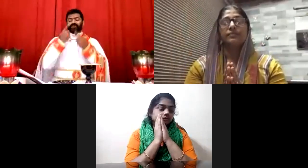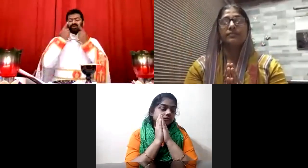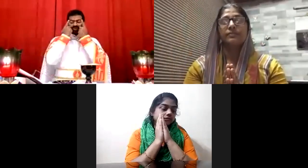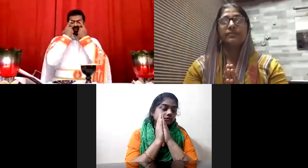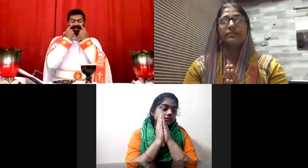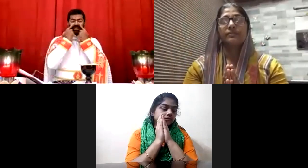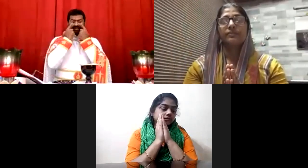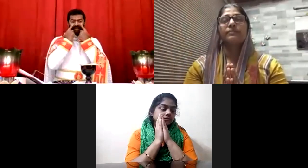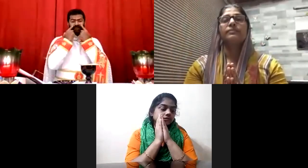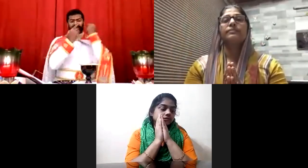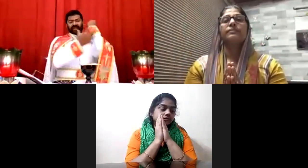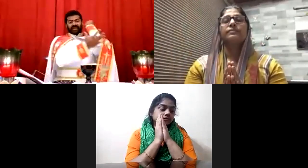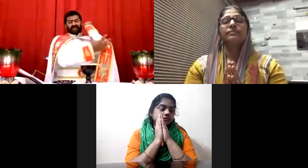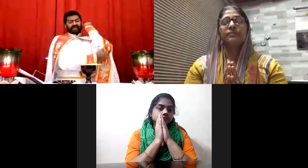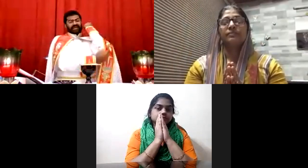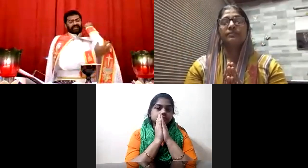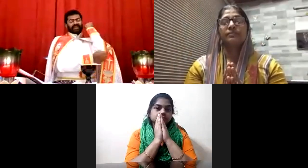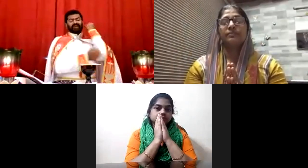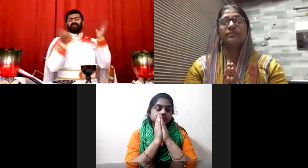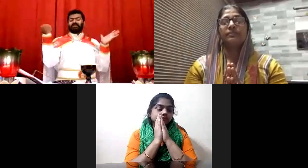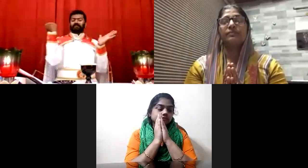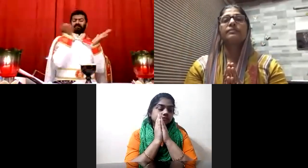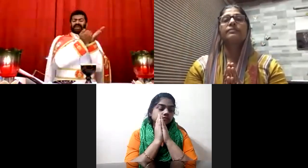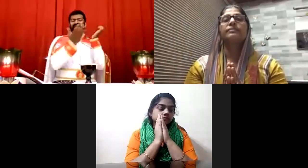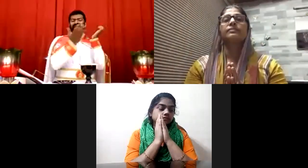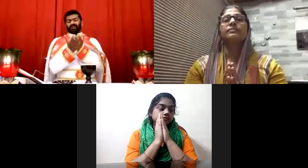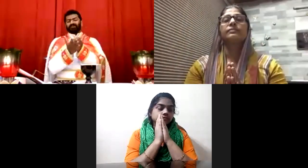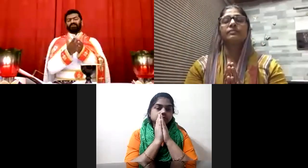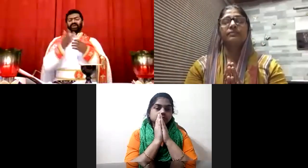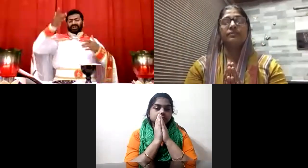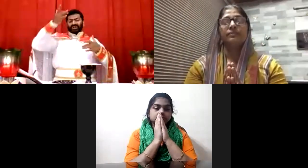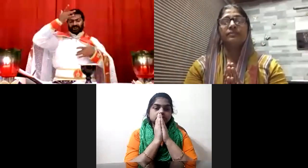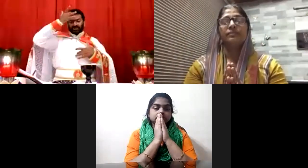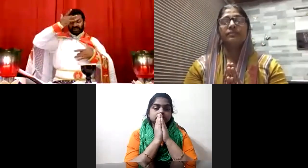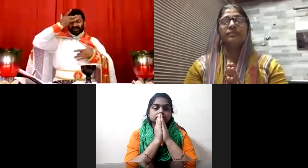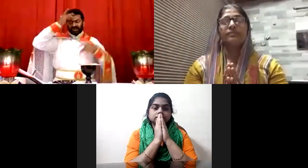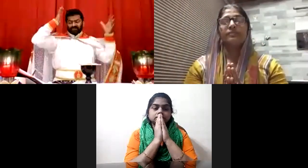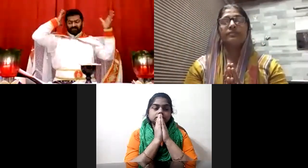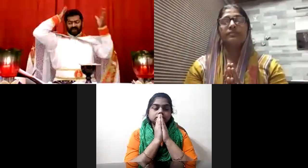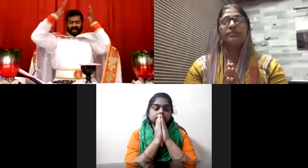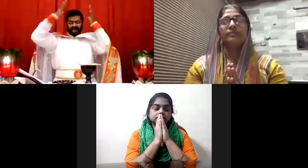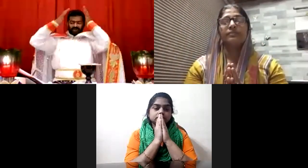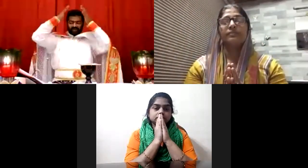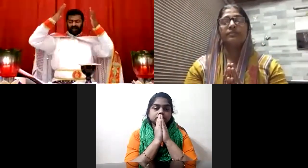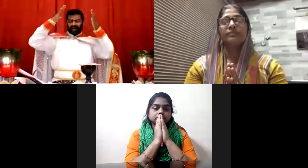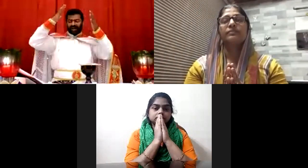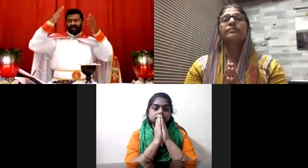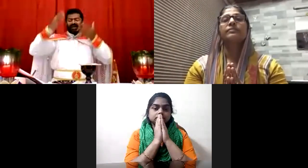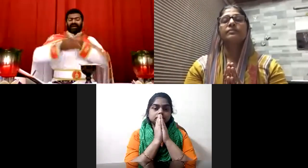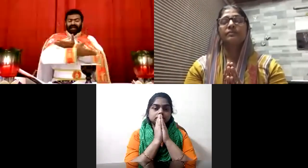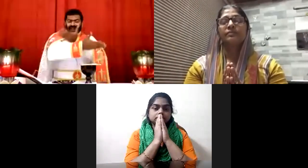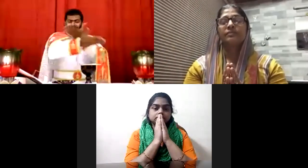ക്ലേശിതരും ദുഃഖിതരും ദരിദ്രരും പീഡിതരും രോഗികളും